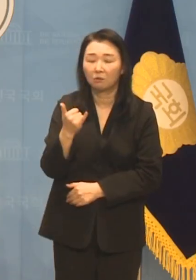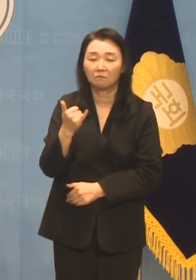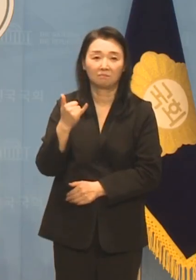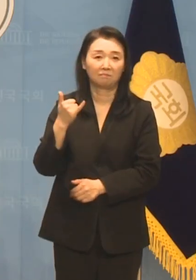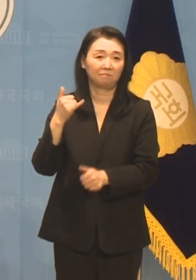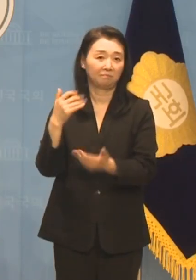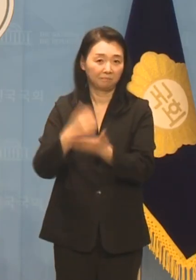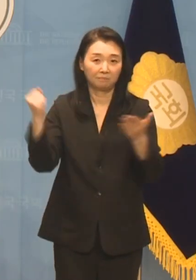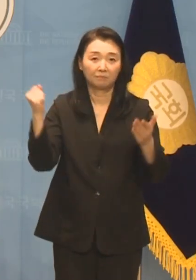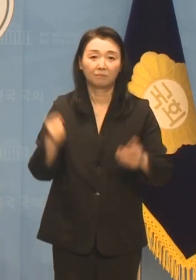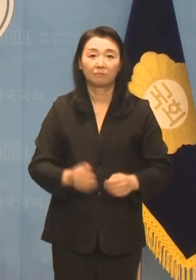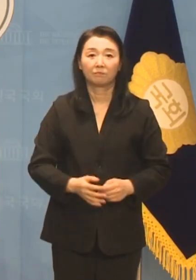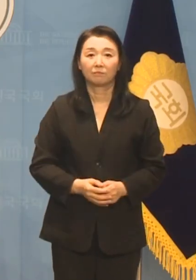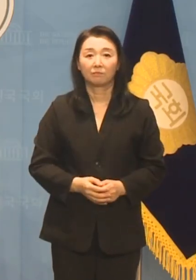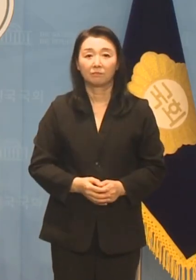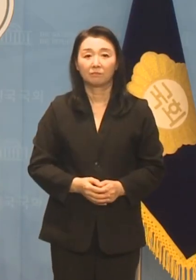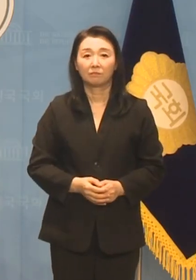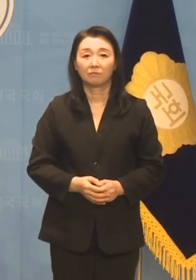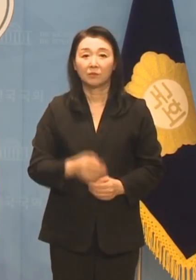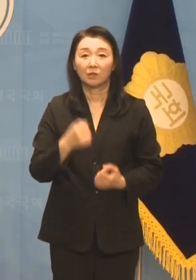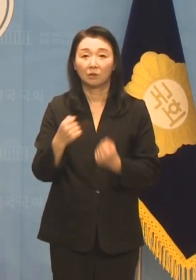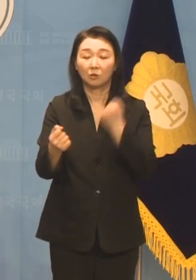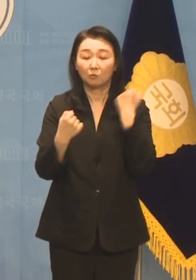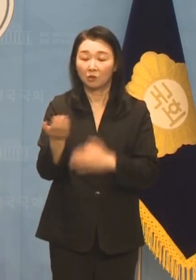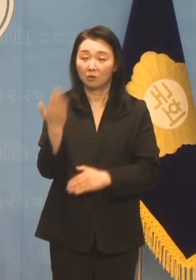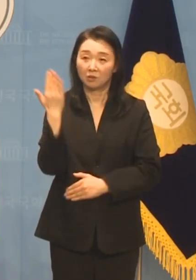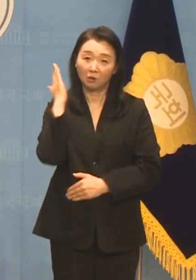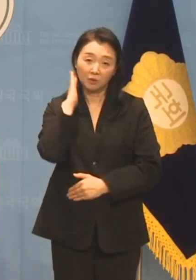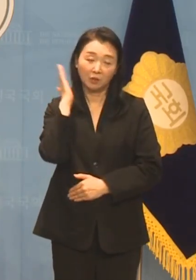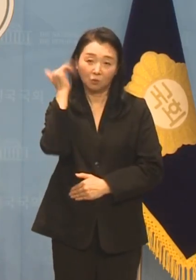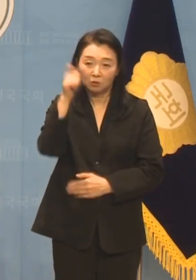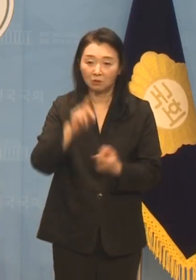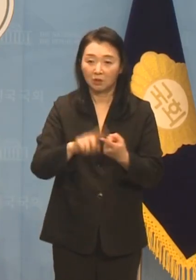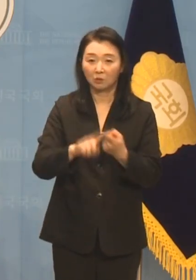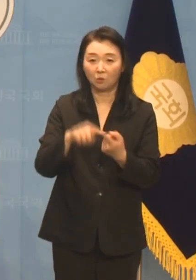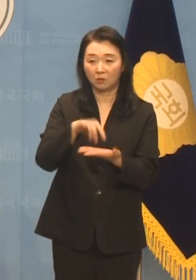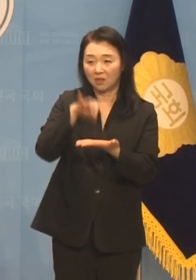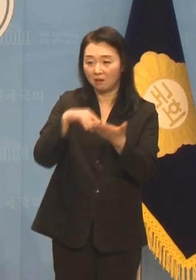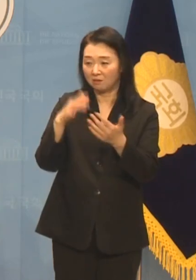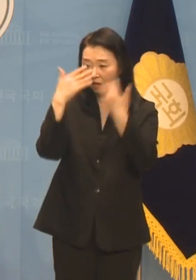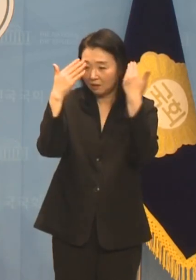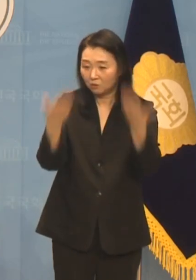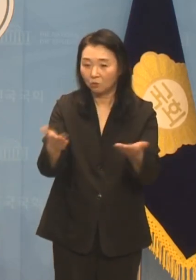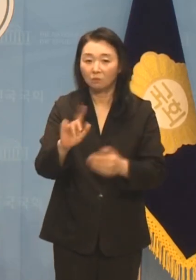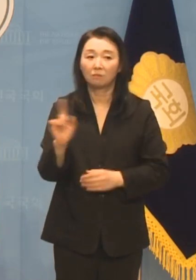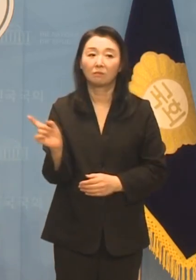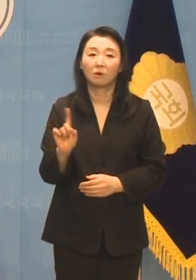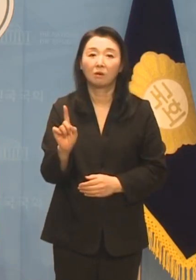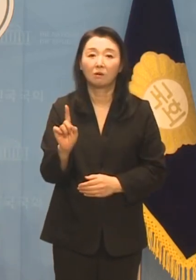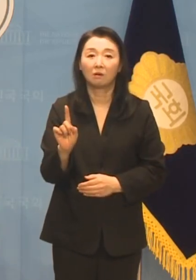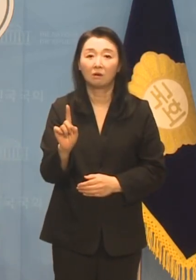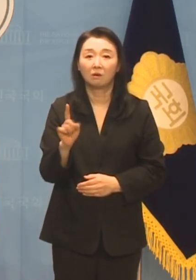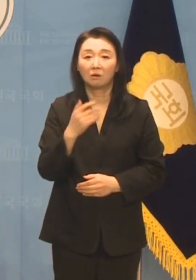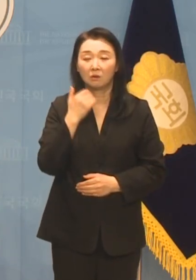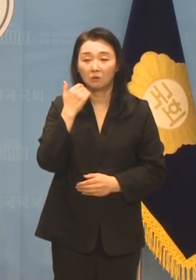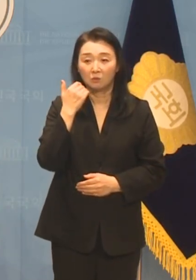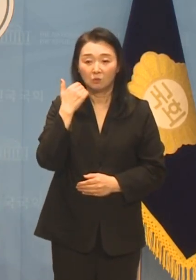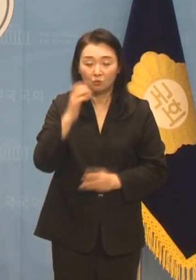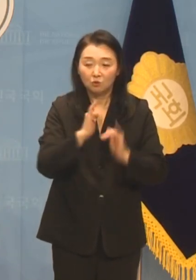박탈됩니다. 그런데도 전직 대통령이라는 이유만으로 세금 감면과 같은 특혜를 주는 것에 대해 과연 어느